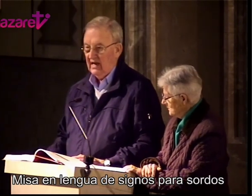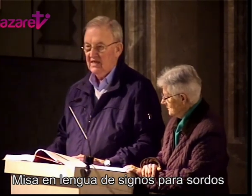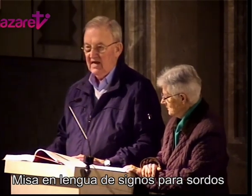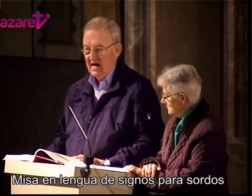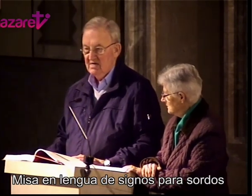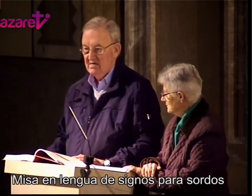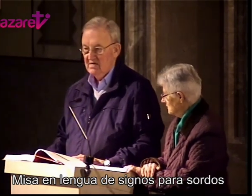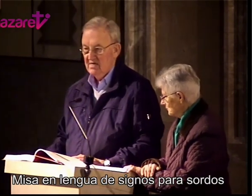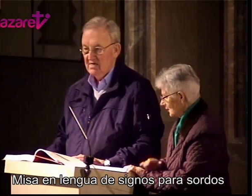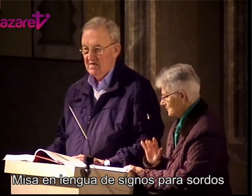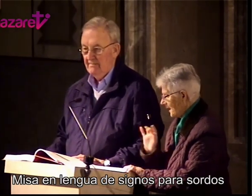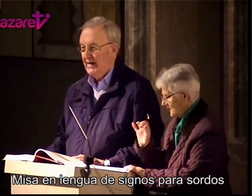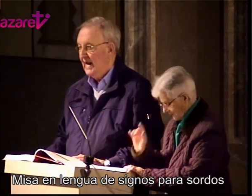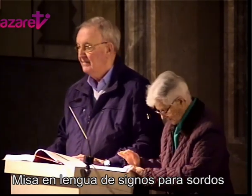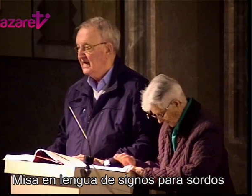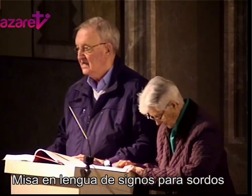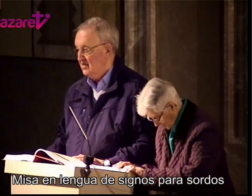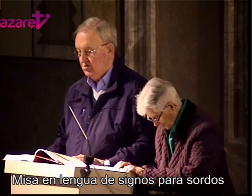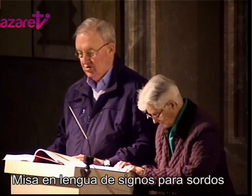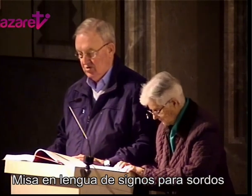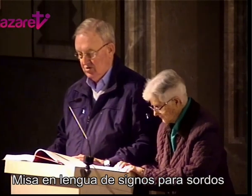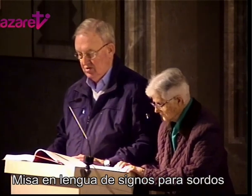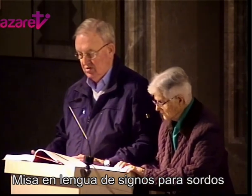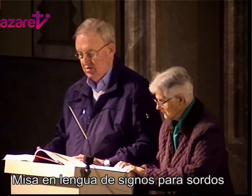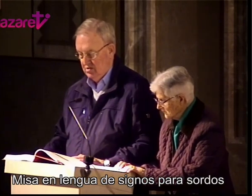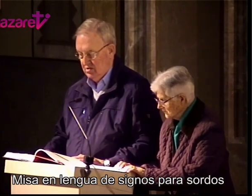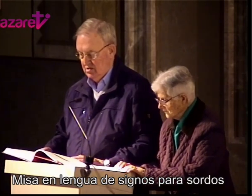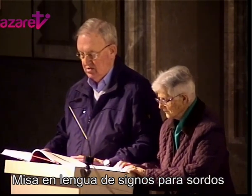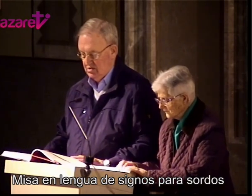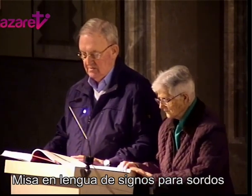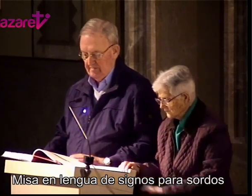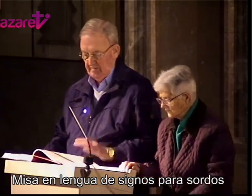realizará. Palabra de Dios. Te alabamos, Señor.